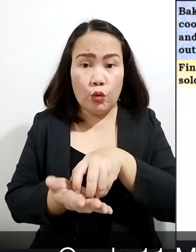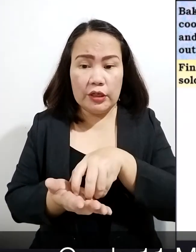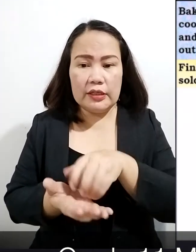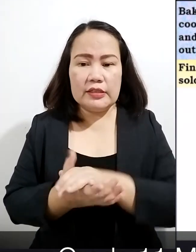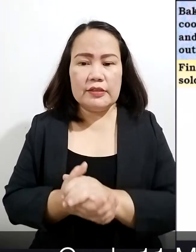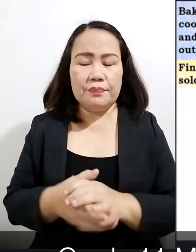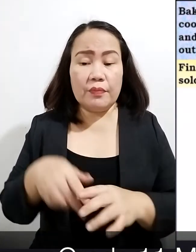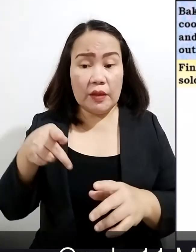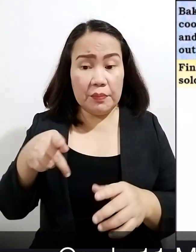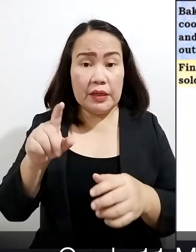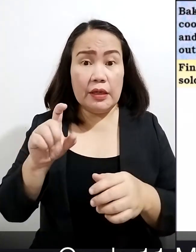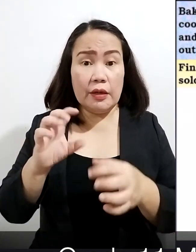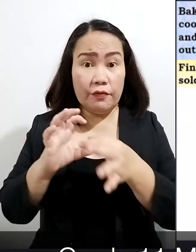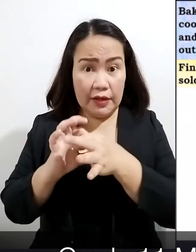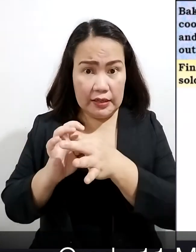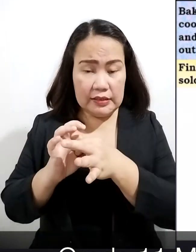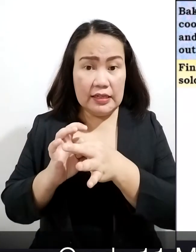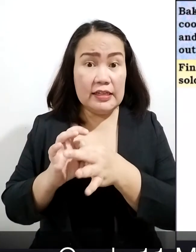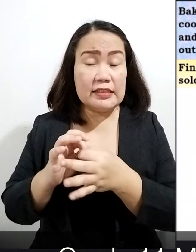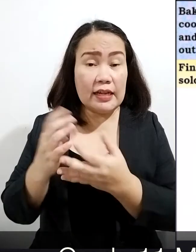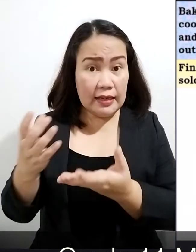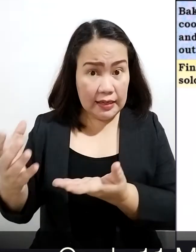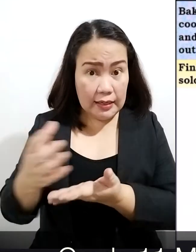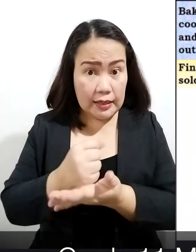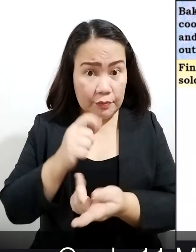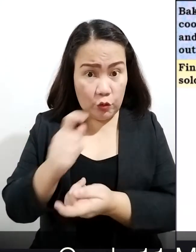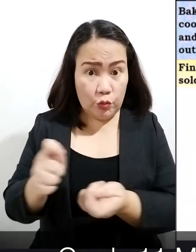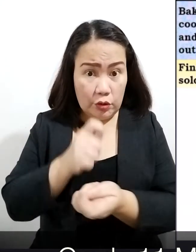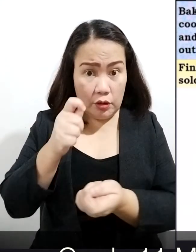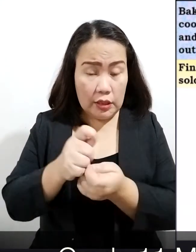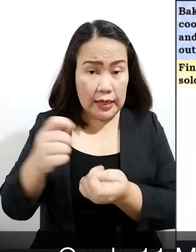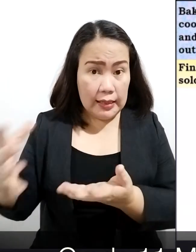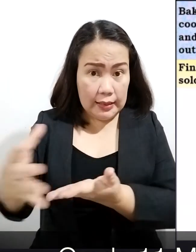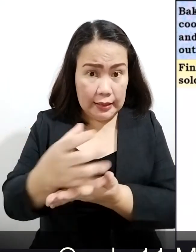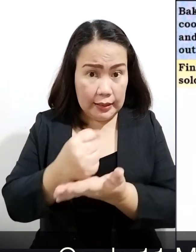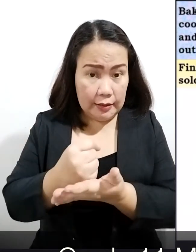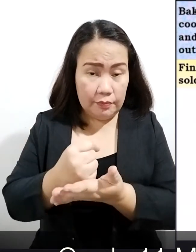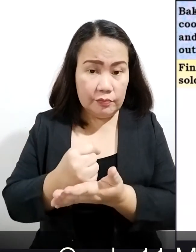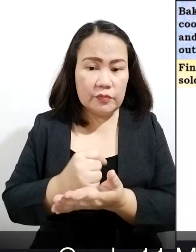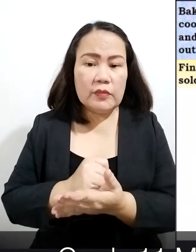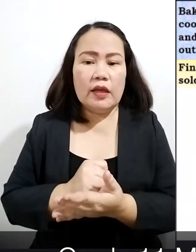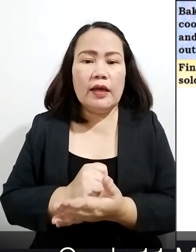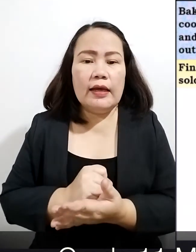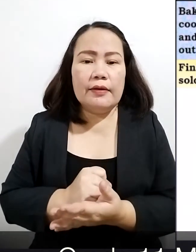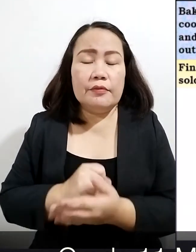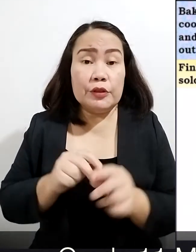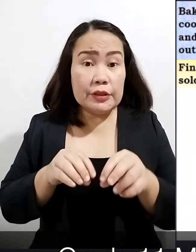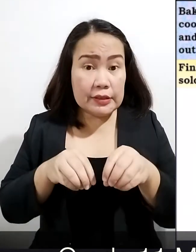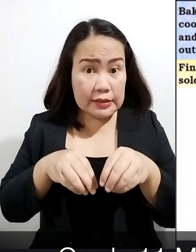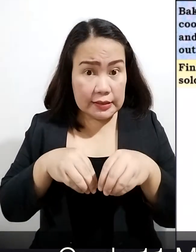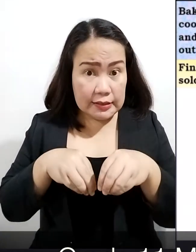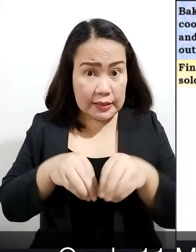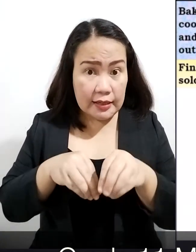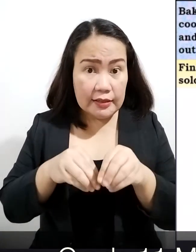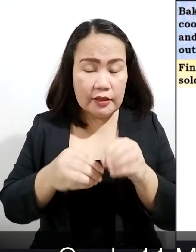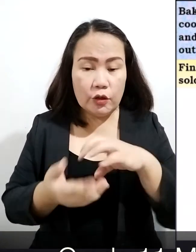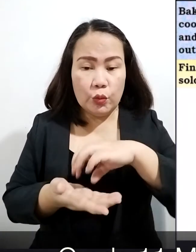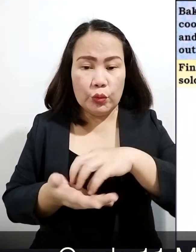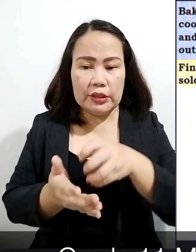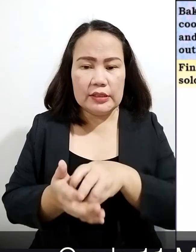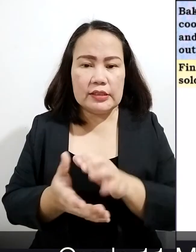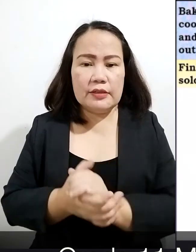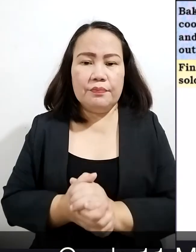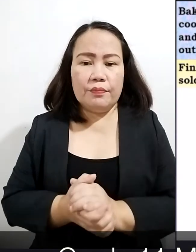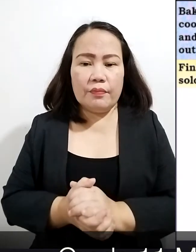function or yung kikitain ng Baker's Club sa pagbebenta nila ng cookies. Ang x naman ang magre-represent sa number of